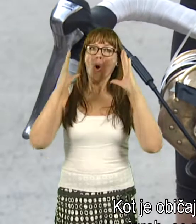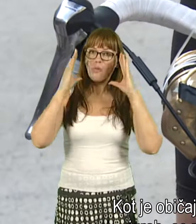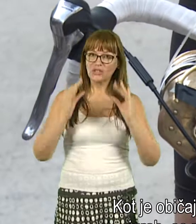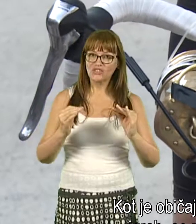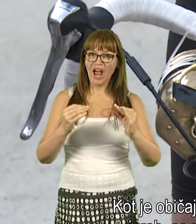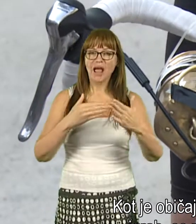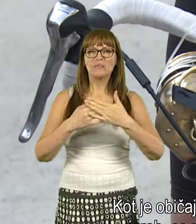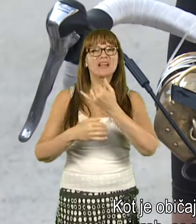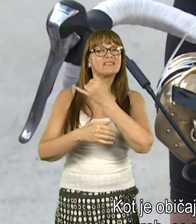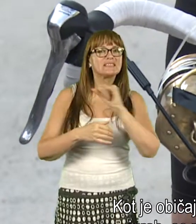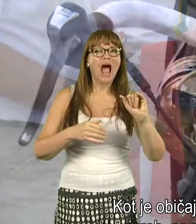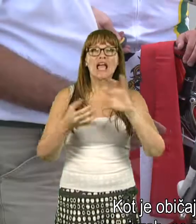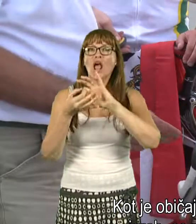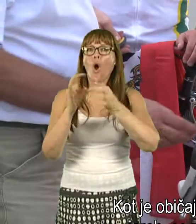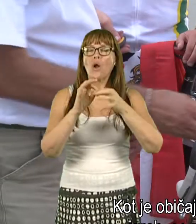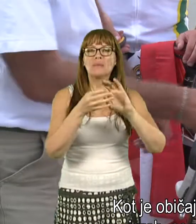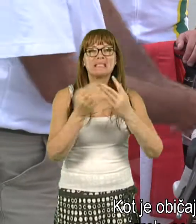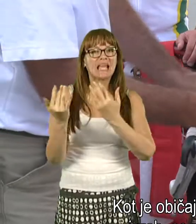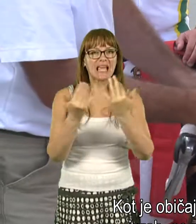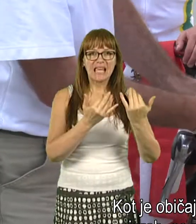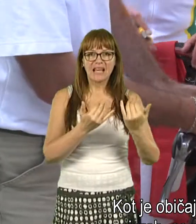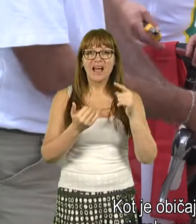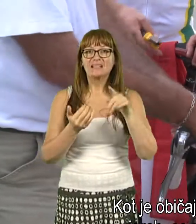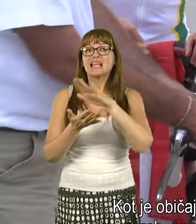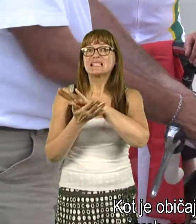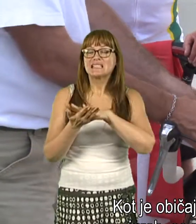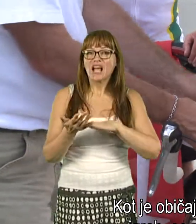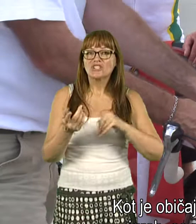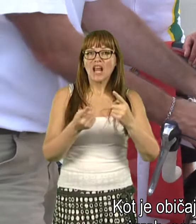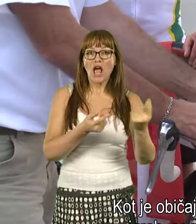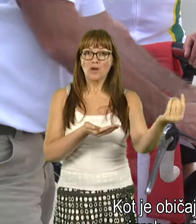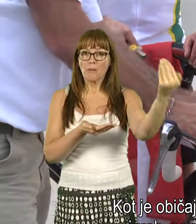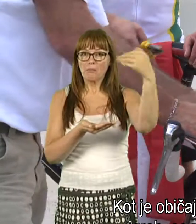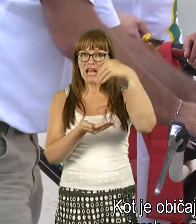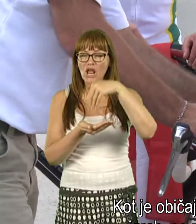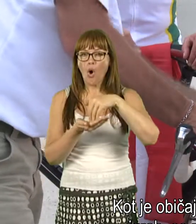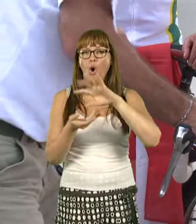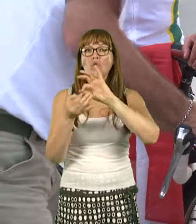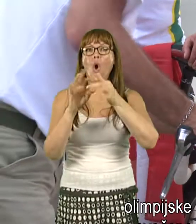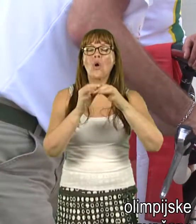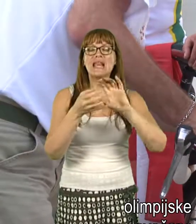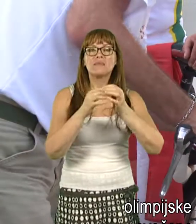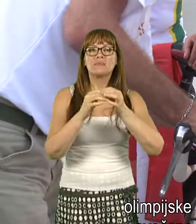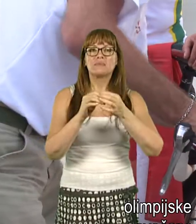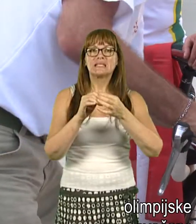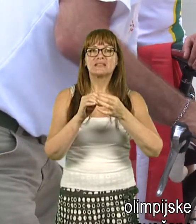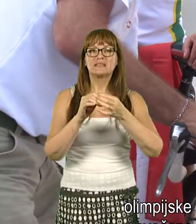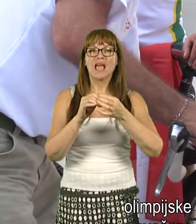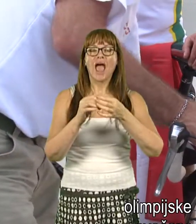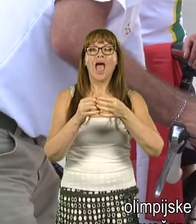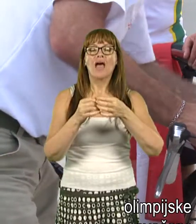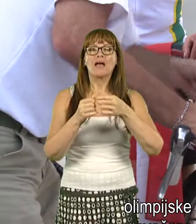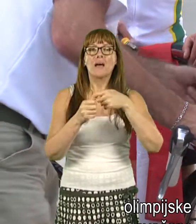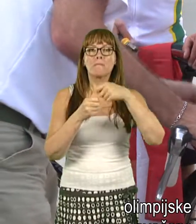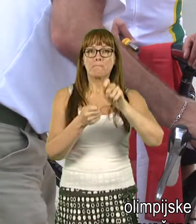Kot je običaj pri vsakih olimpijskih igrah, se začnejo s prihodom olimpijske plamenice, s katero svečano prižgejo olimpijski ogenj